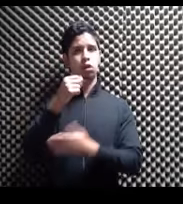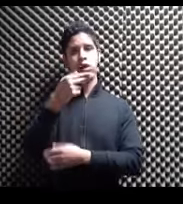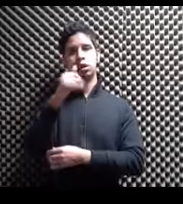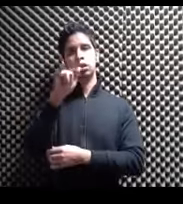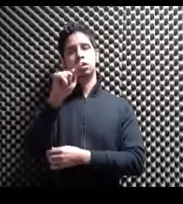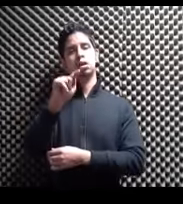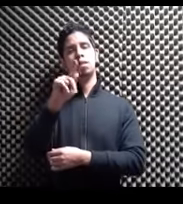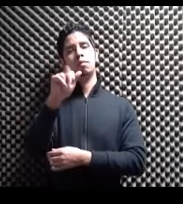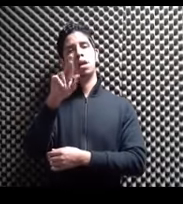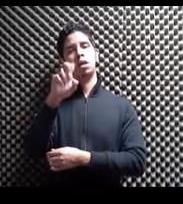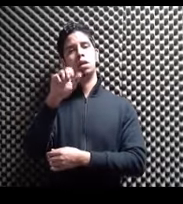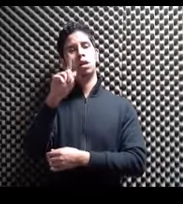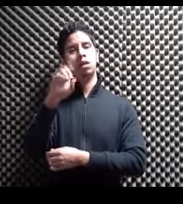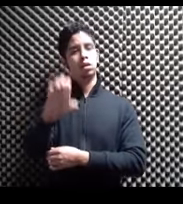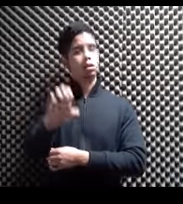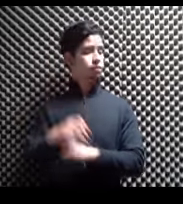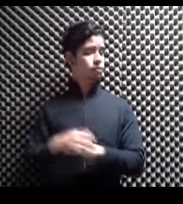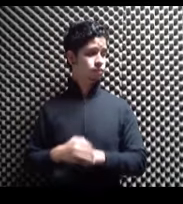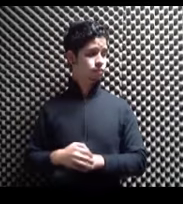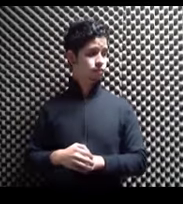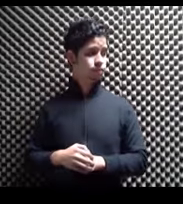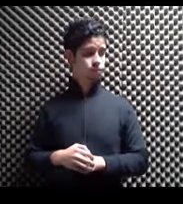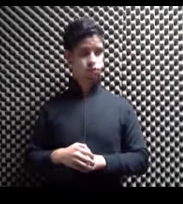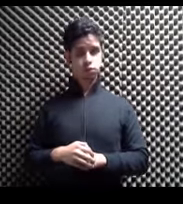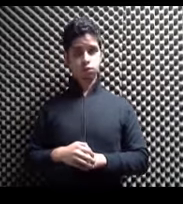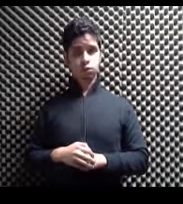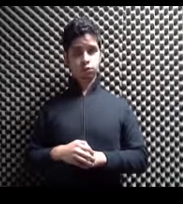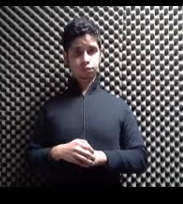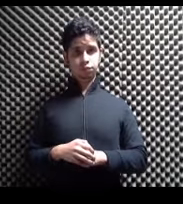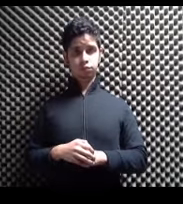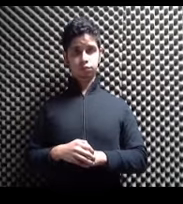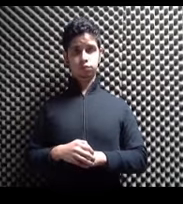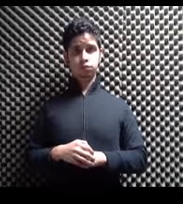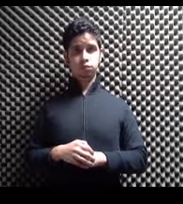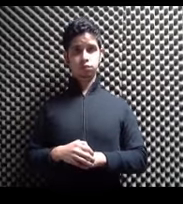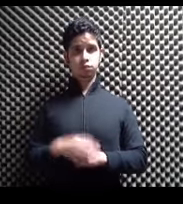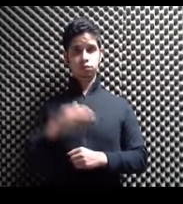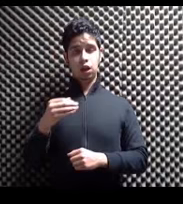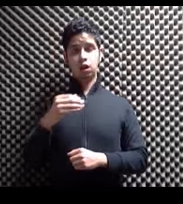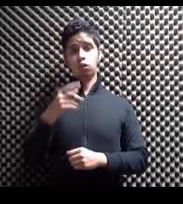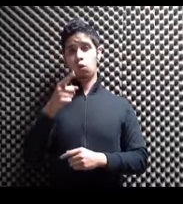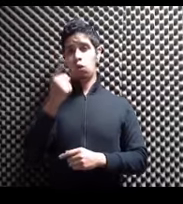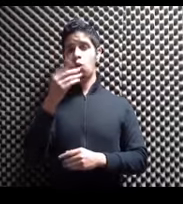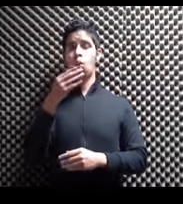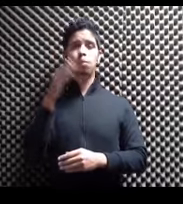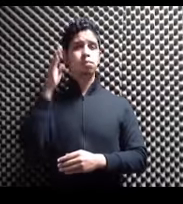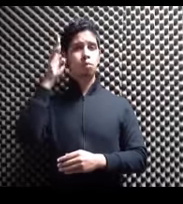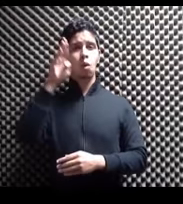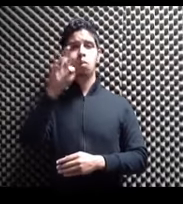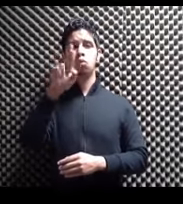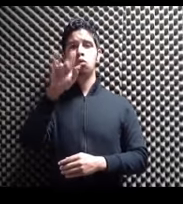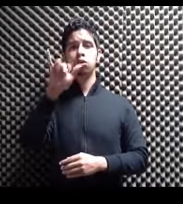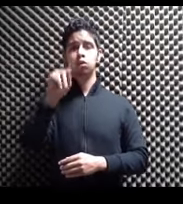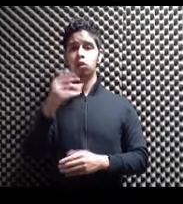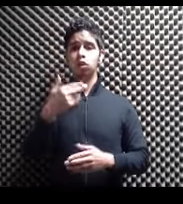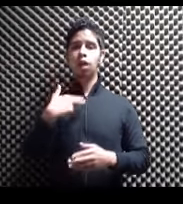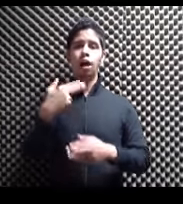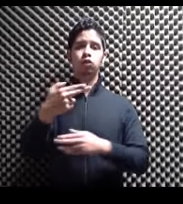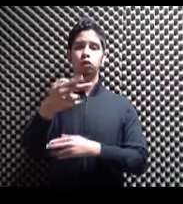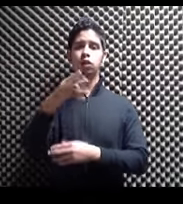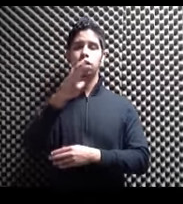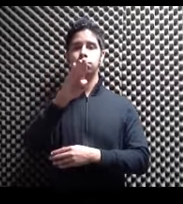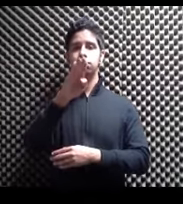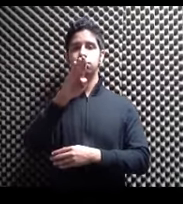¿Qué más? Hay un burrito, la historia de Bienvenido. Este era de los niños, Marisol de España.